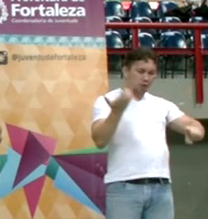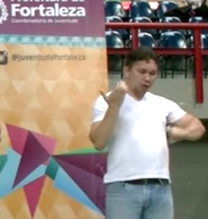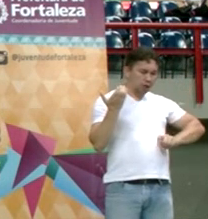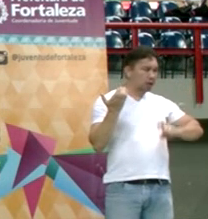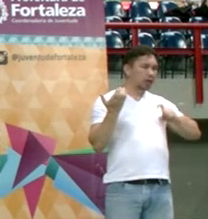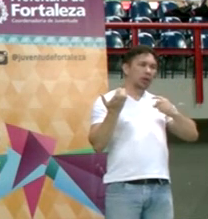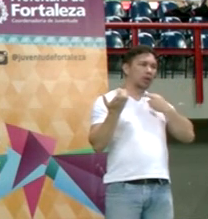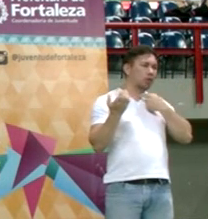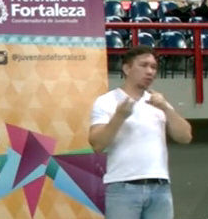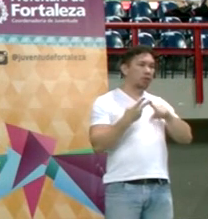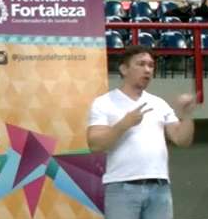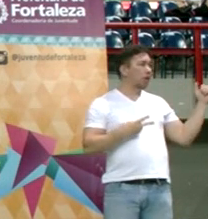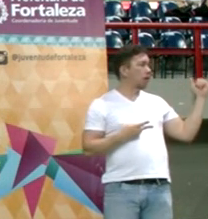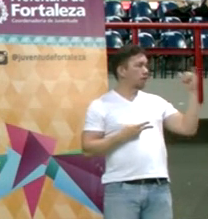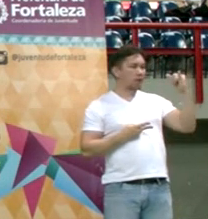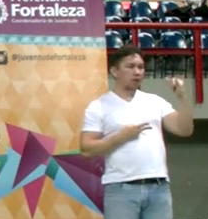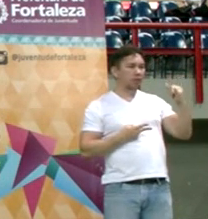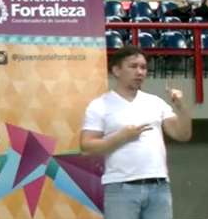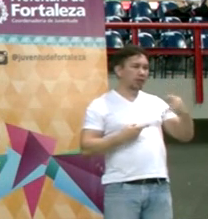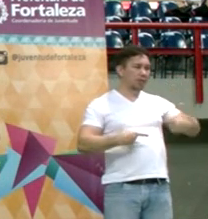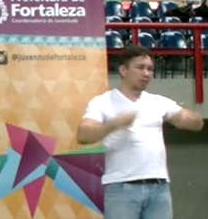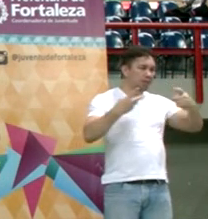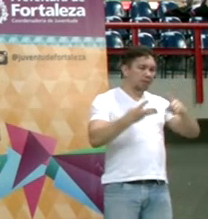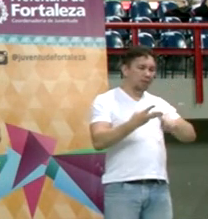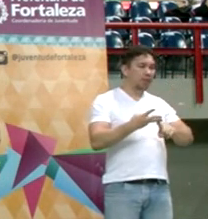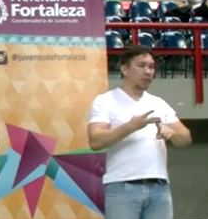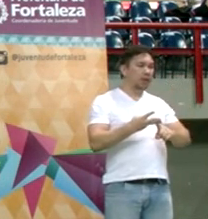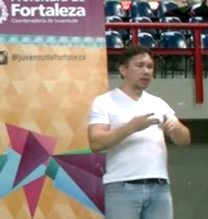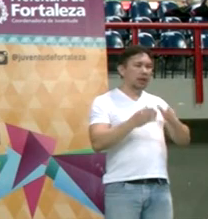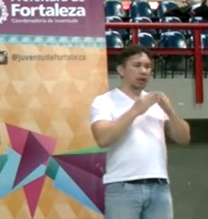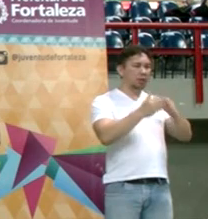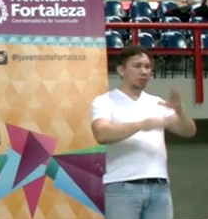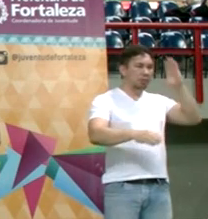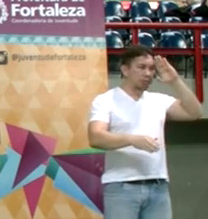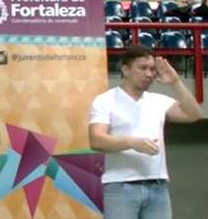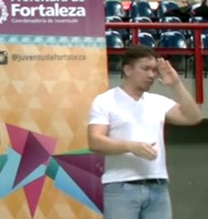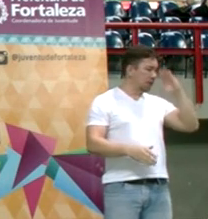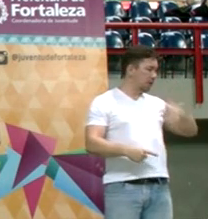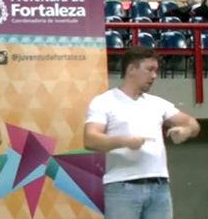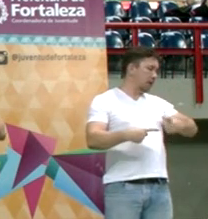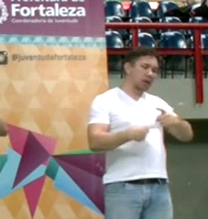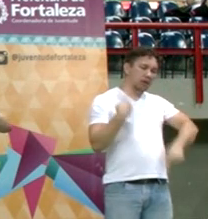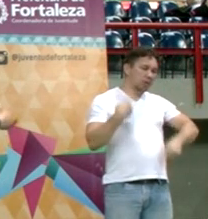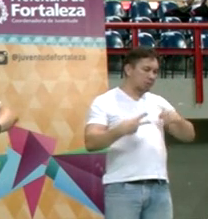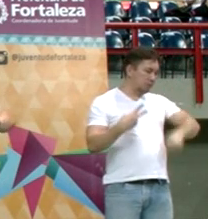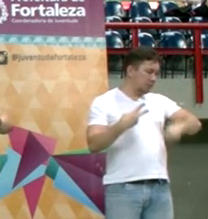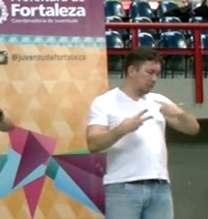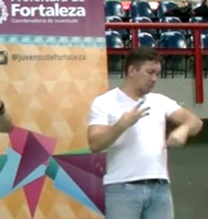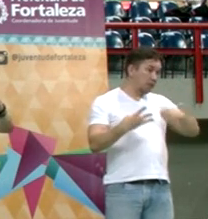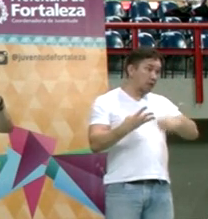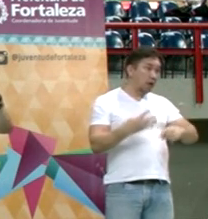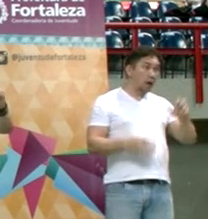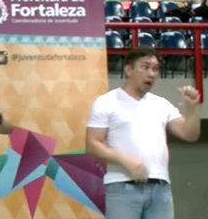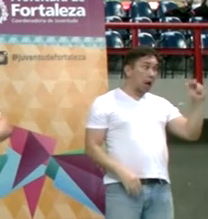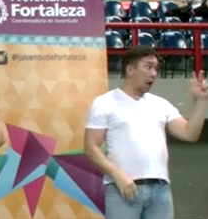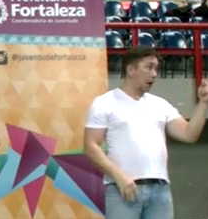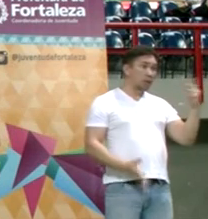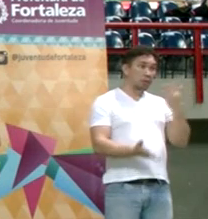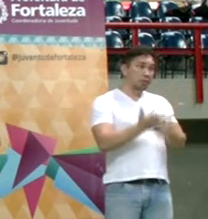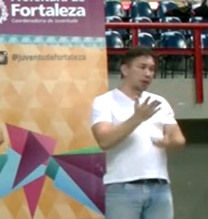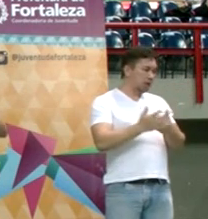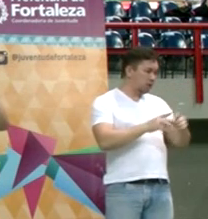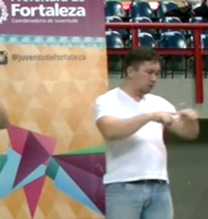armas, não pode mais ter aviação de guerra, não pode ter mais marinha de guerra, beleza? A Áustria também perdeu